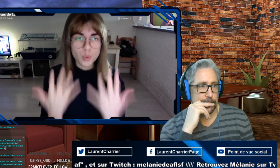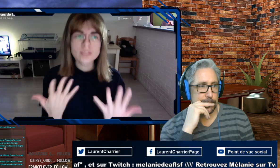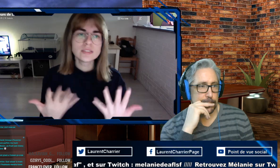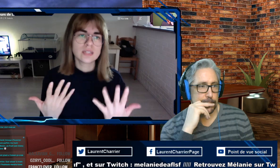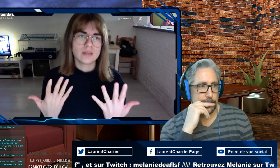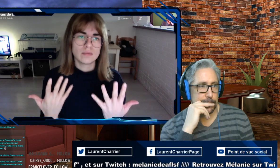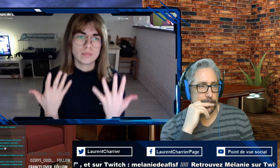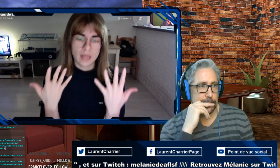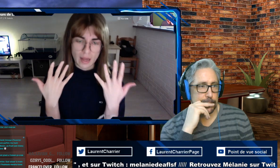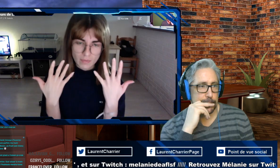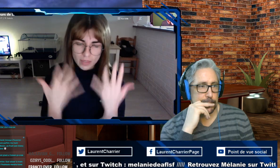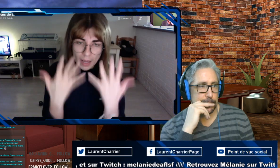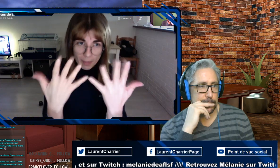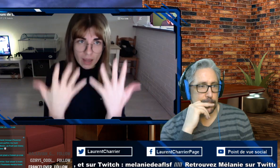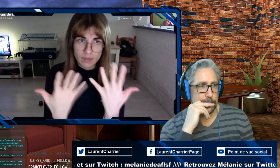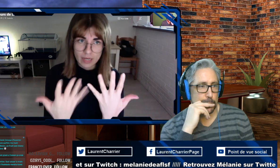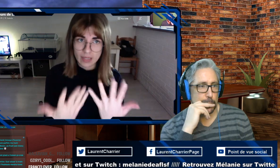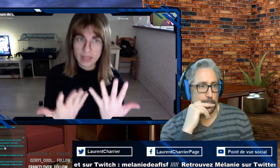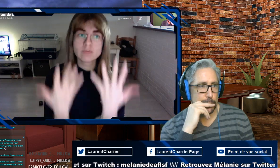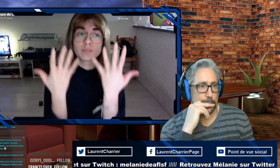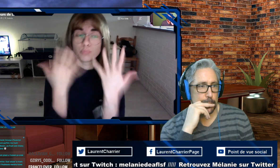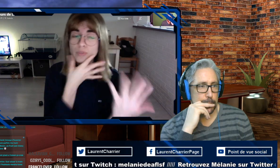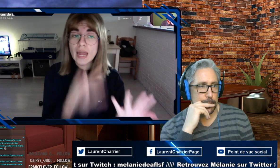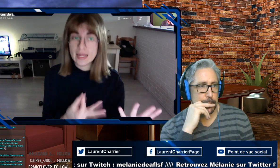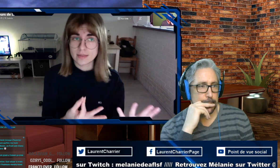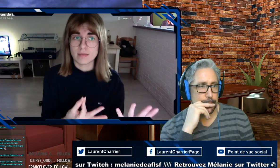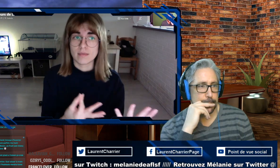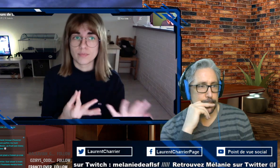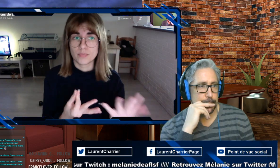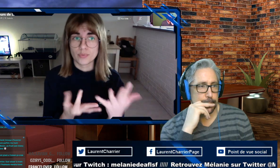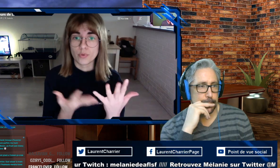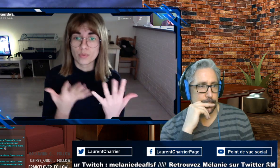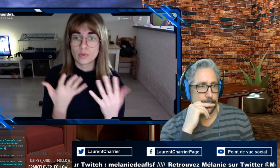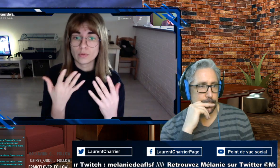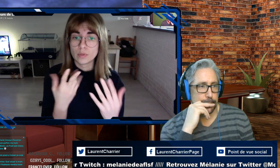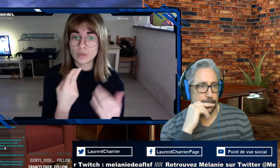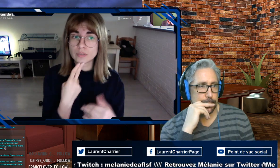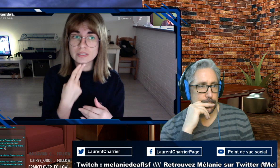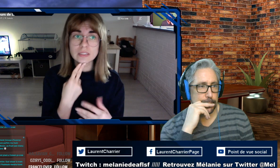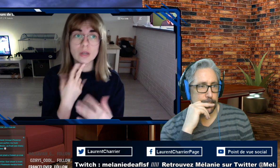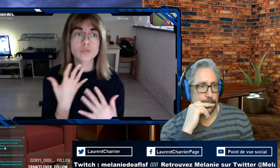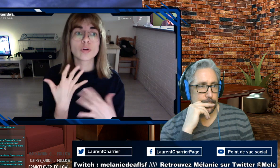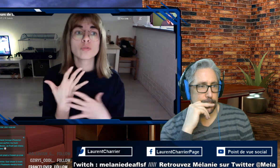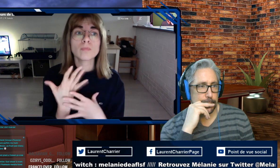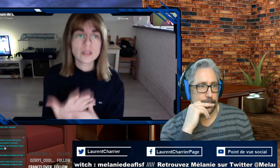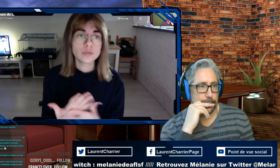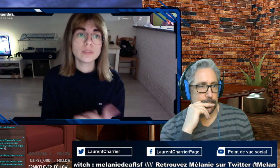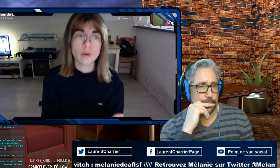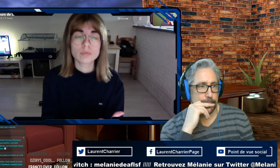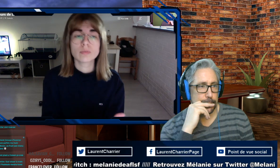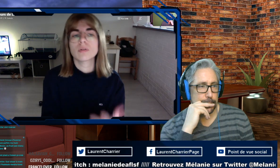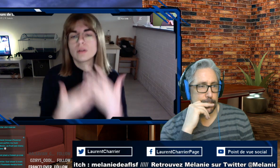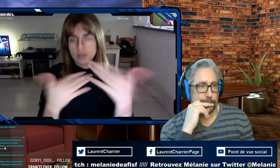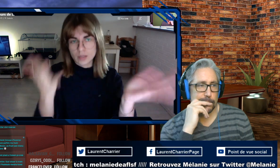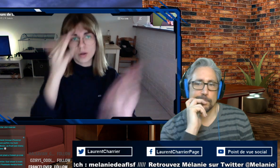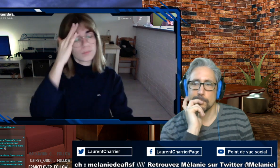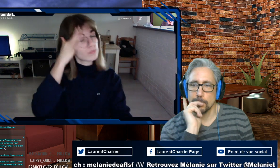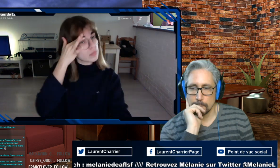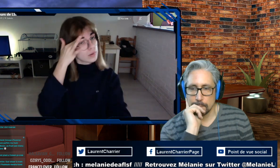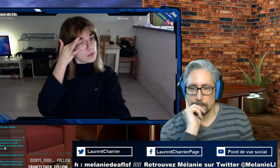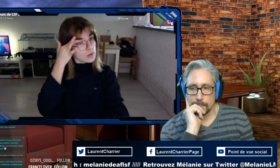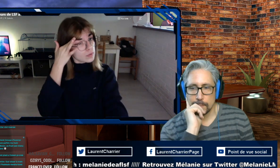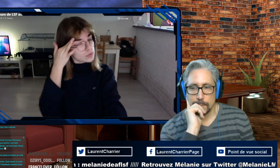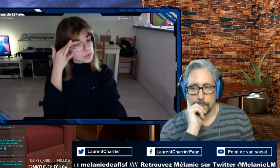bah, choisissez avec la main avec laquelle vous êtes plus à l'aise, utilisez en tant que main dominante,